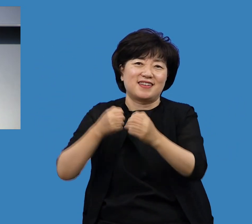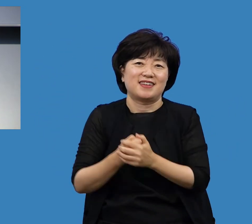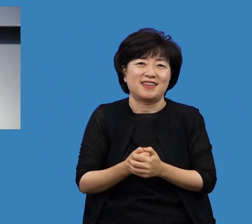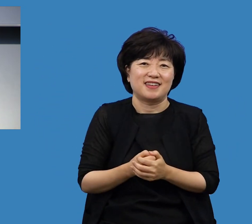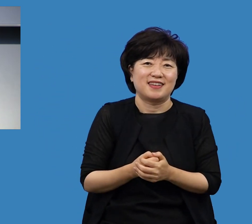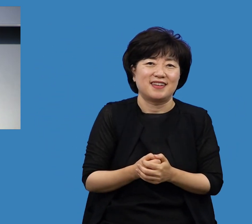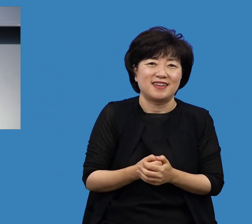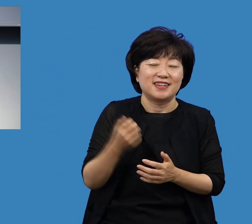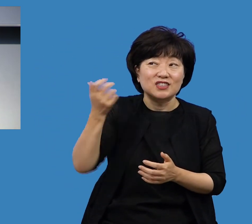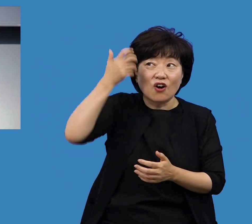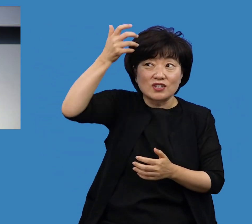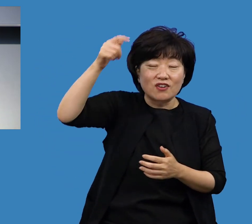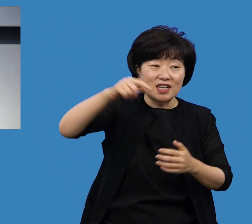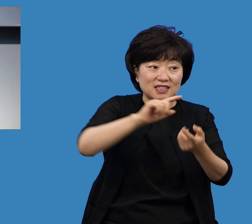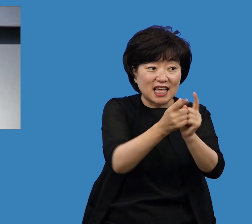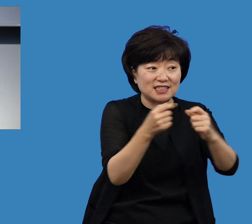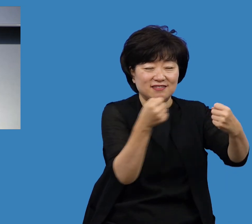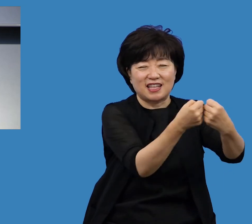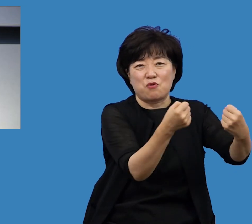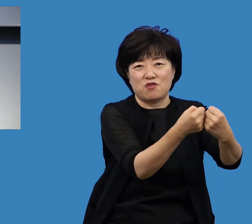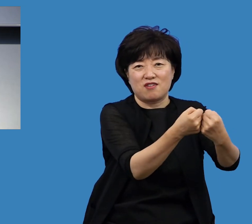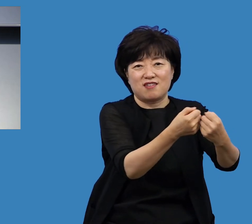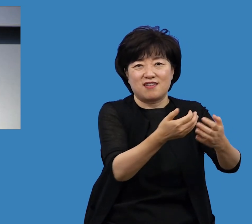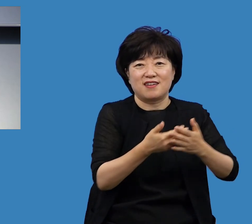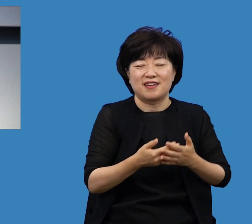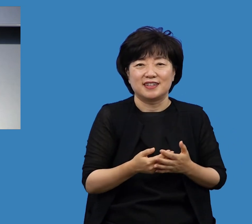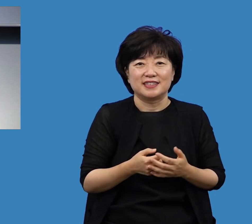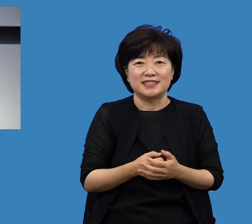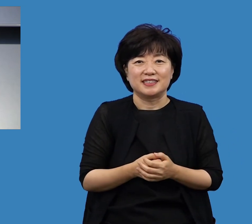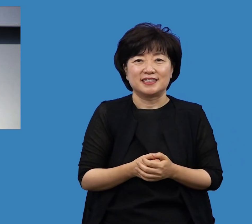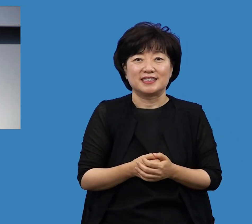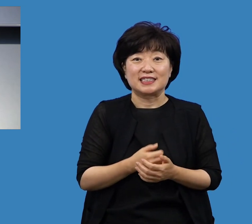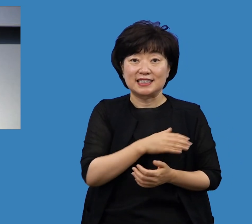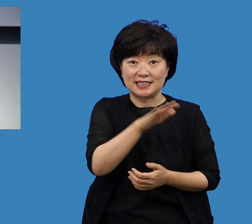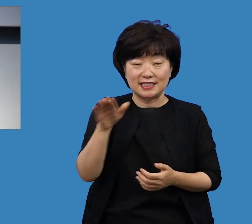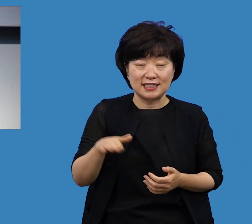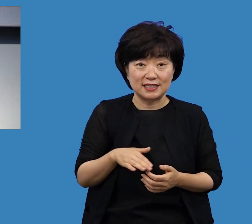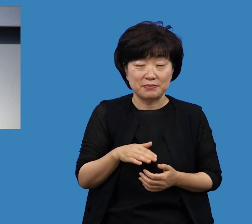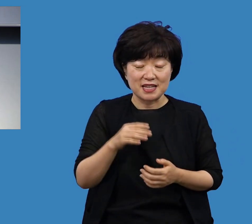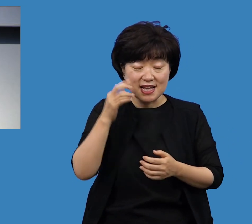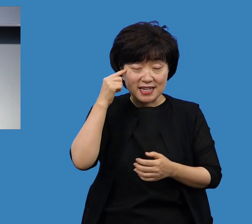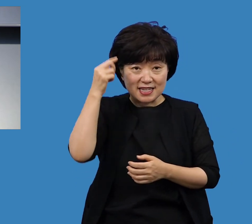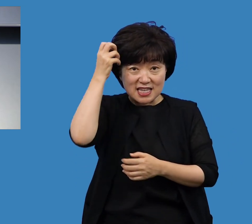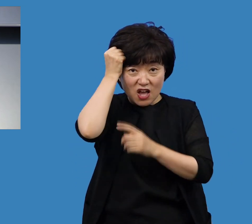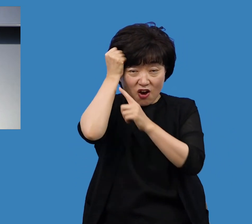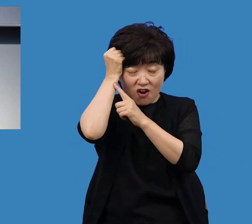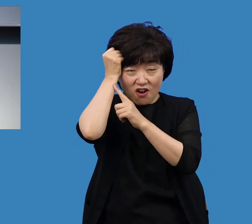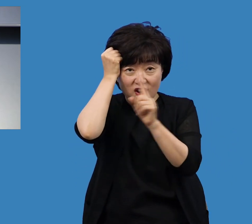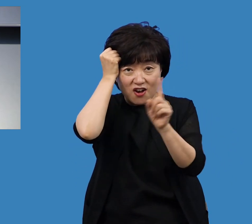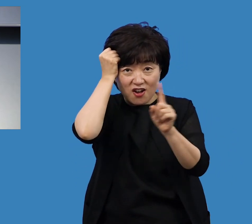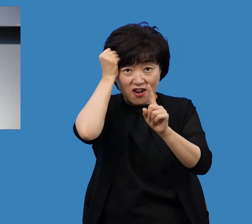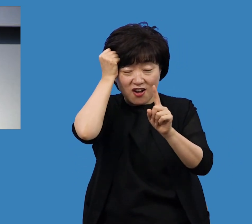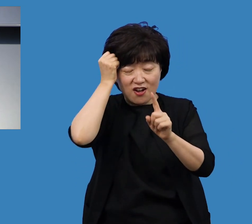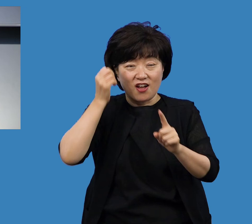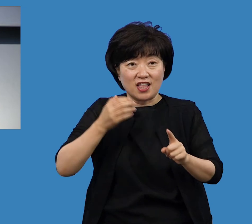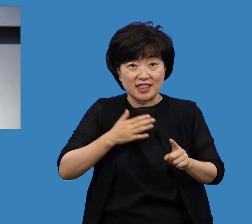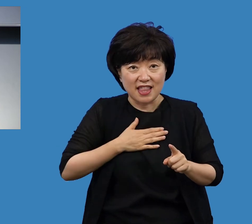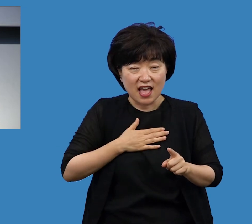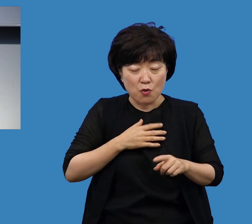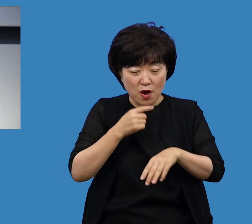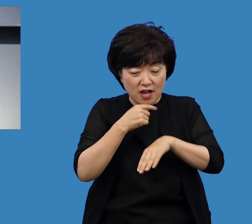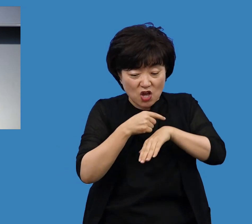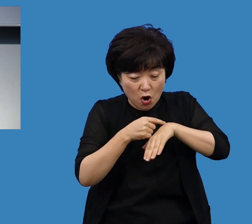이 부분은 이제 다음 주에 좀 깊게 다룰 텐데 하여간 여러분들이 기억하셔야 될 게 있습니다. 우리의 혈과